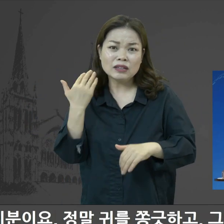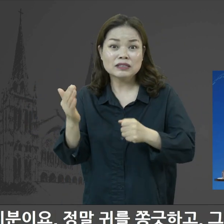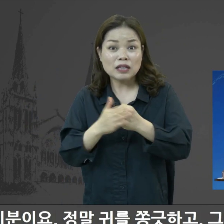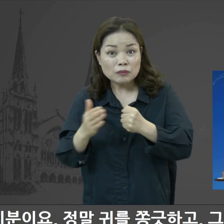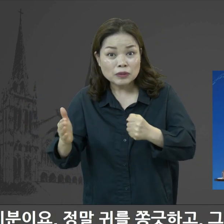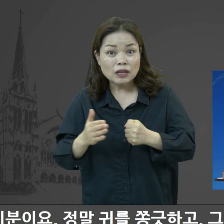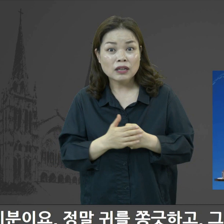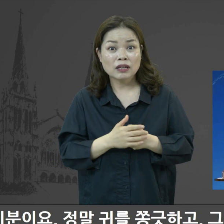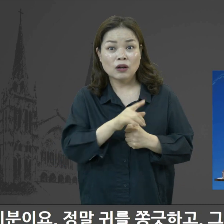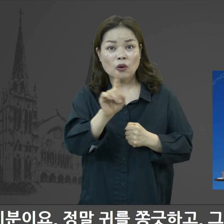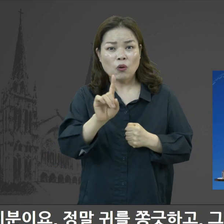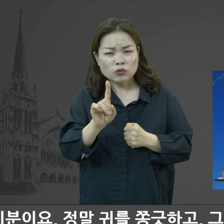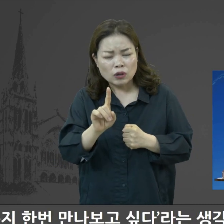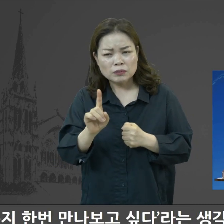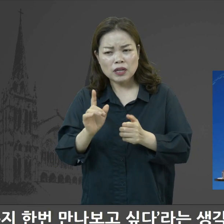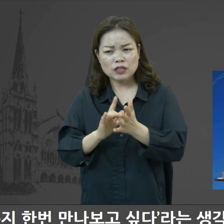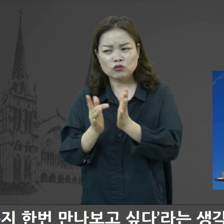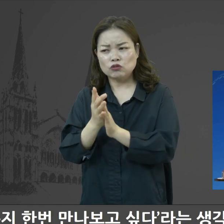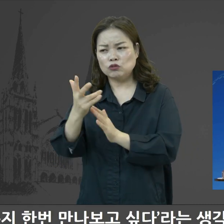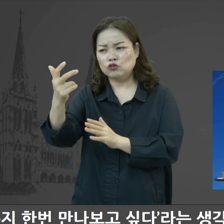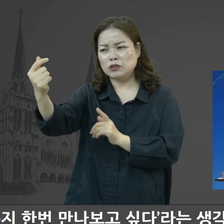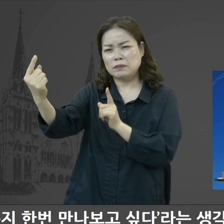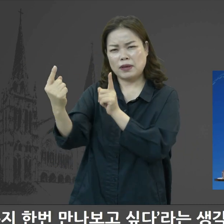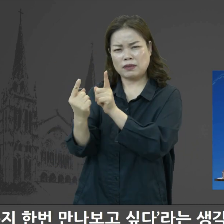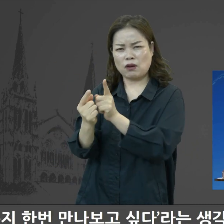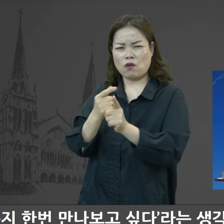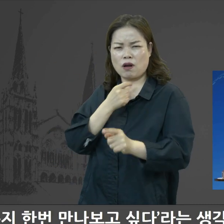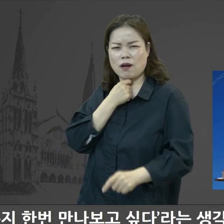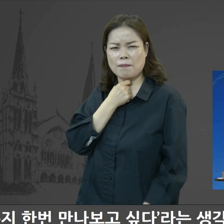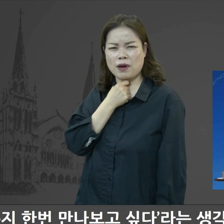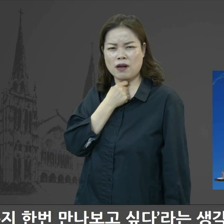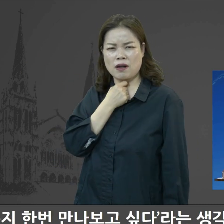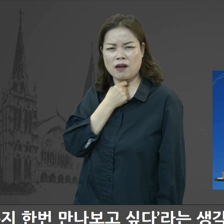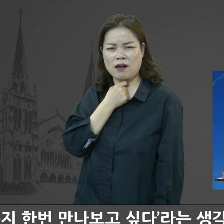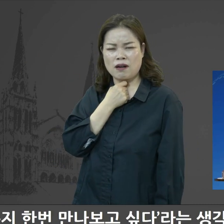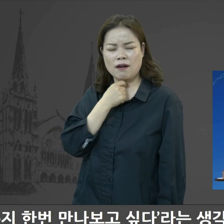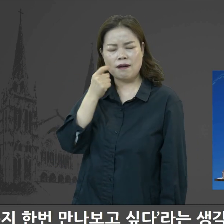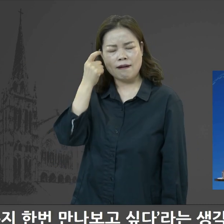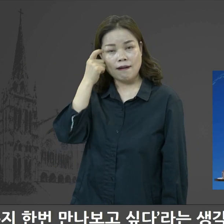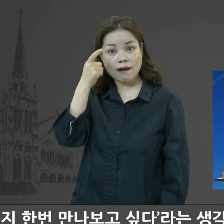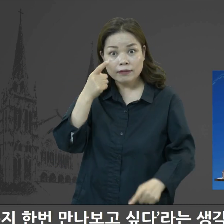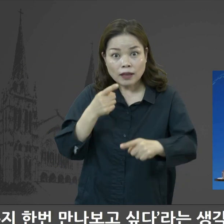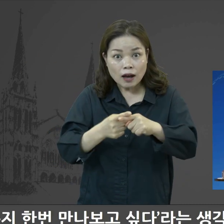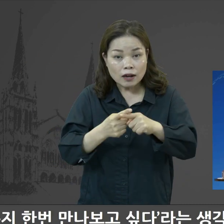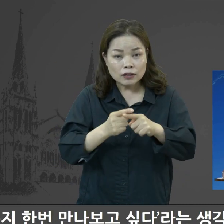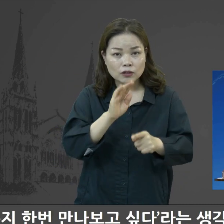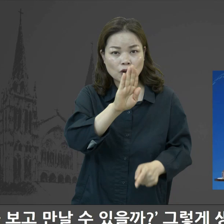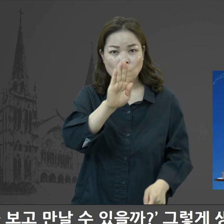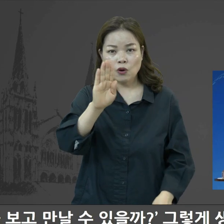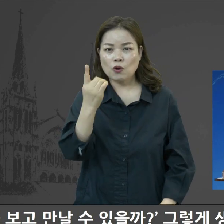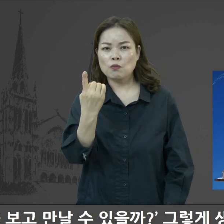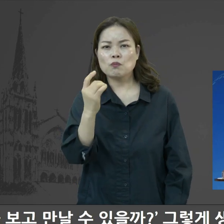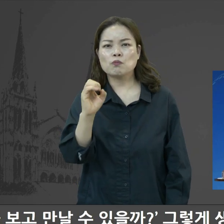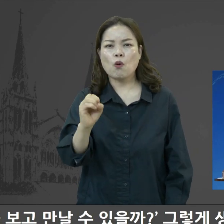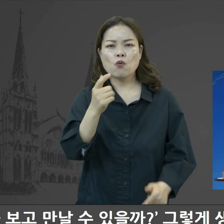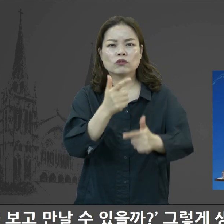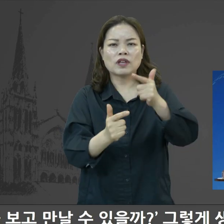때문에 어떻게 하면 그 주님을 보고 만날 수 있을까 그렇게 생각하다가 뽕나무 위로 올라간